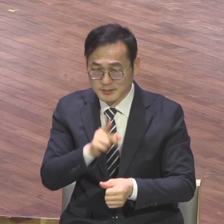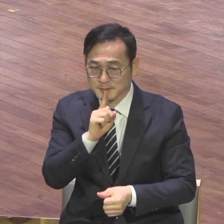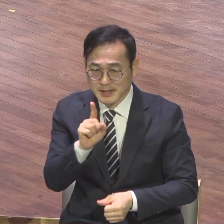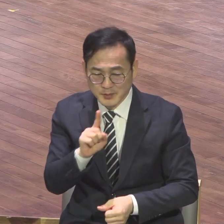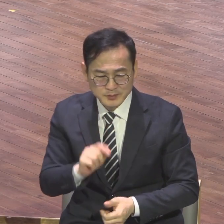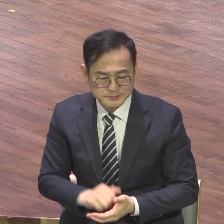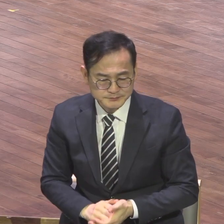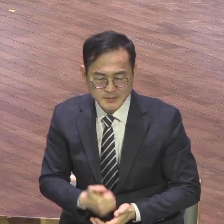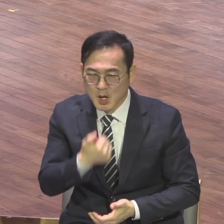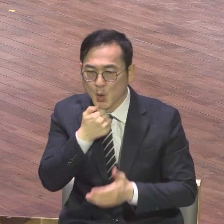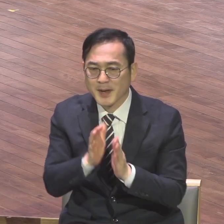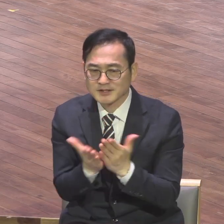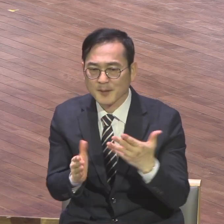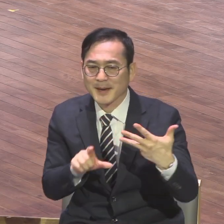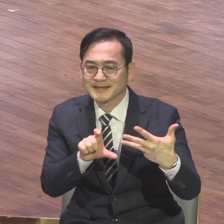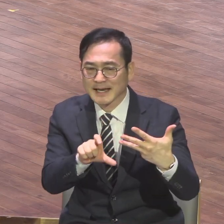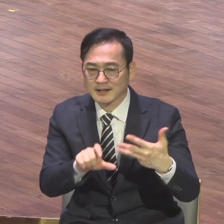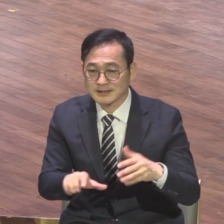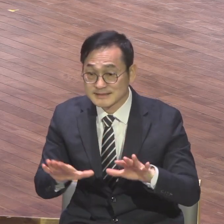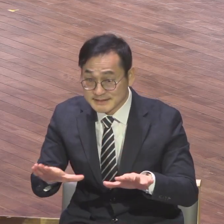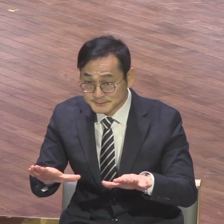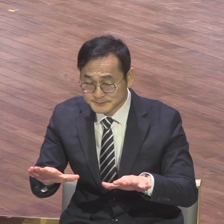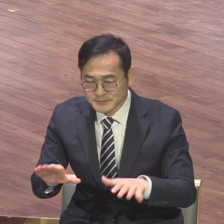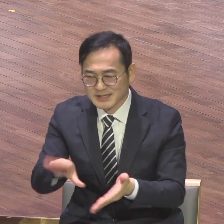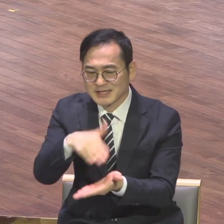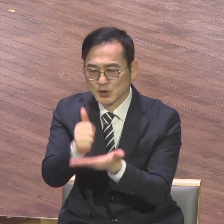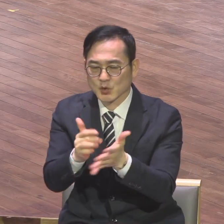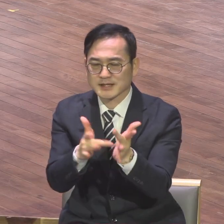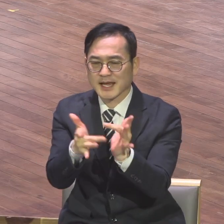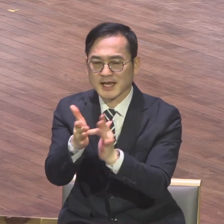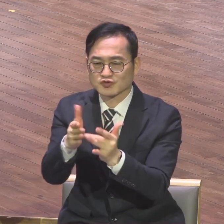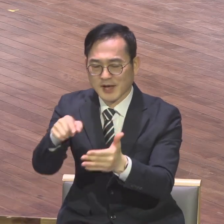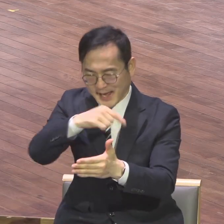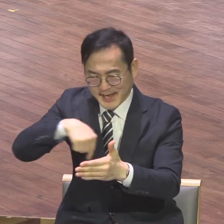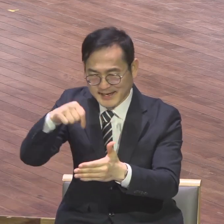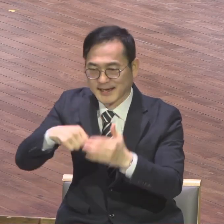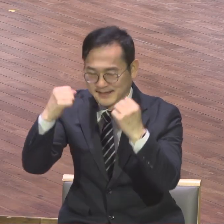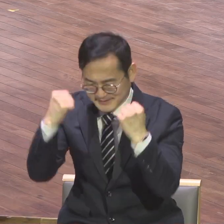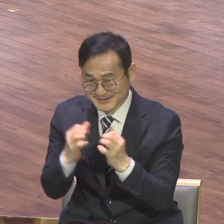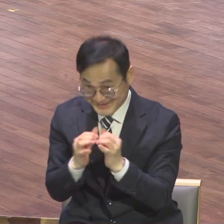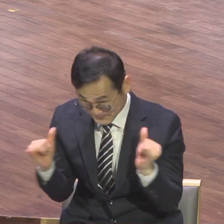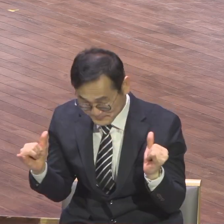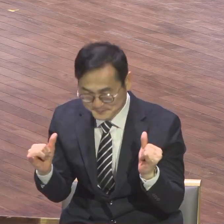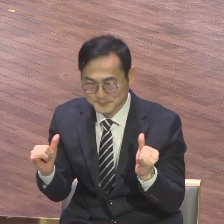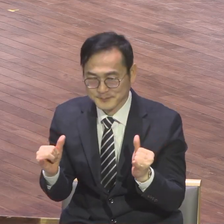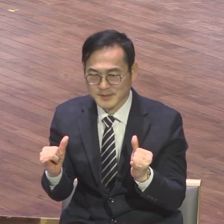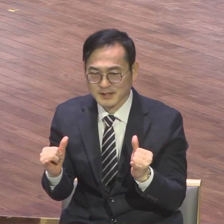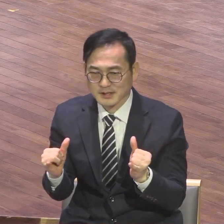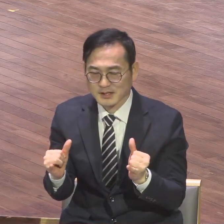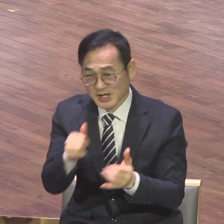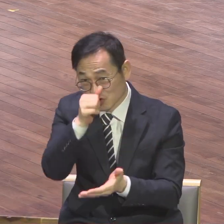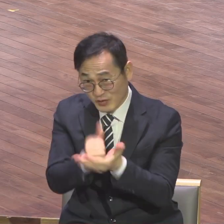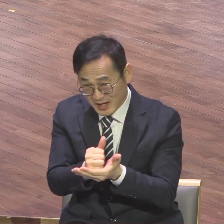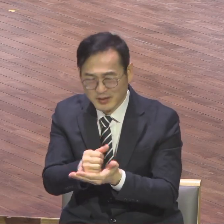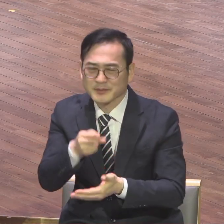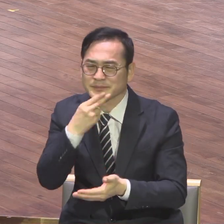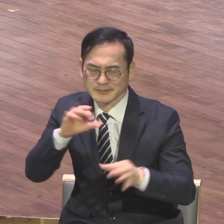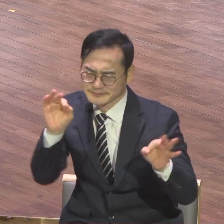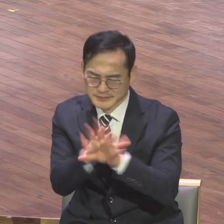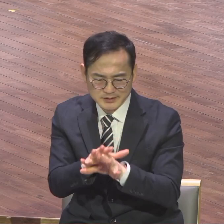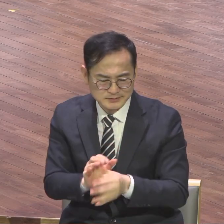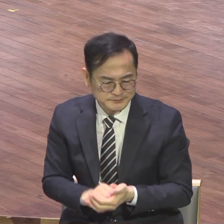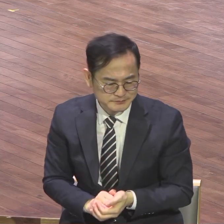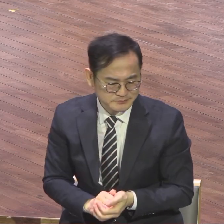1절에 그러므로 이제 그리스도 예수 안에 있는 자에는 결코 정죄함이 없나니 이는 그리스도 예수 안에